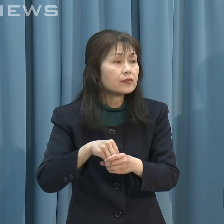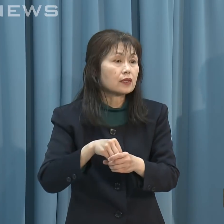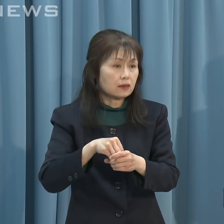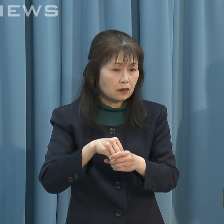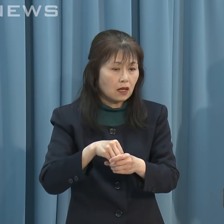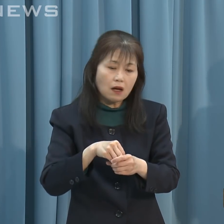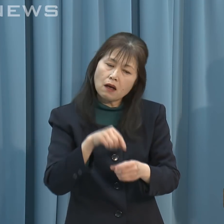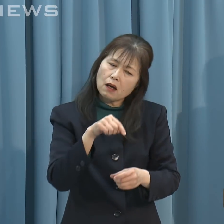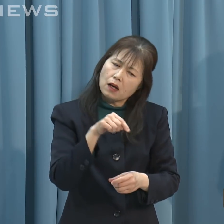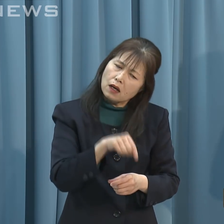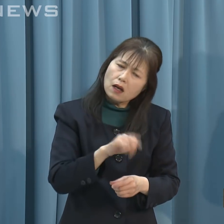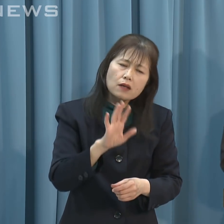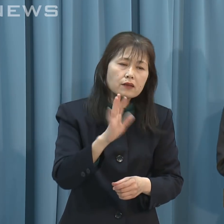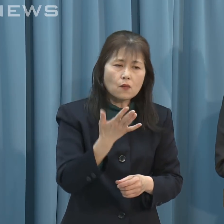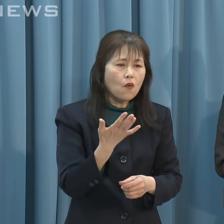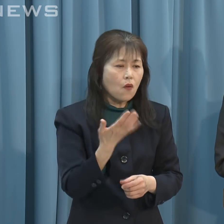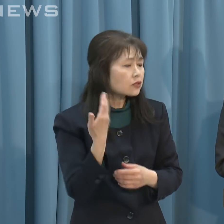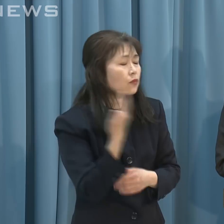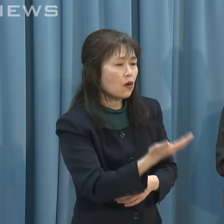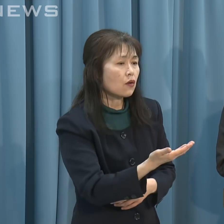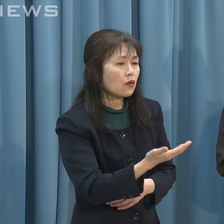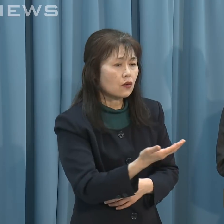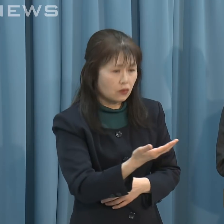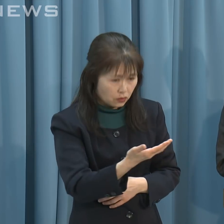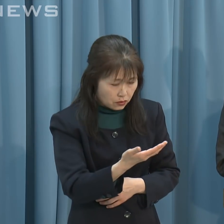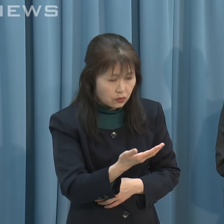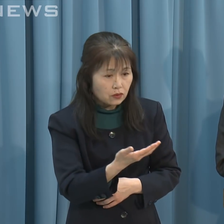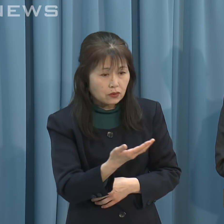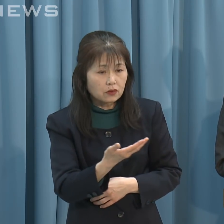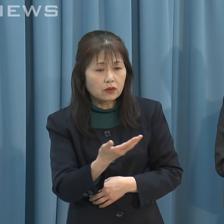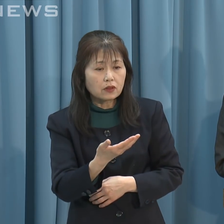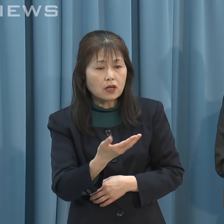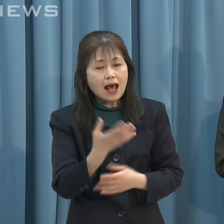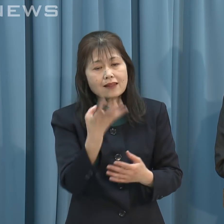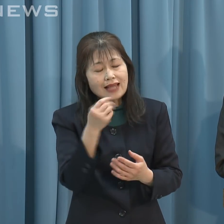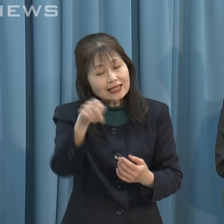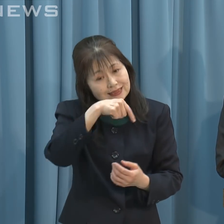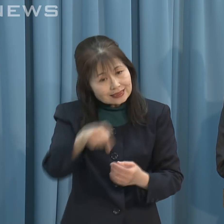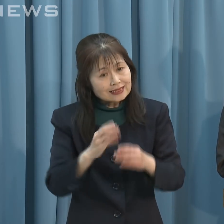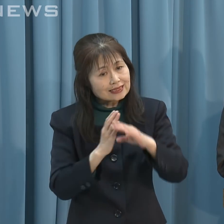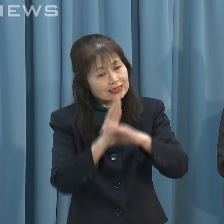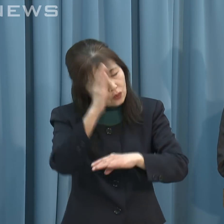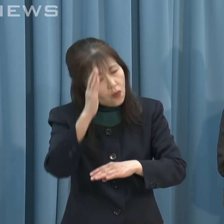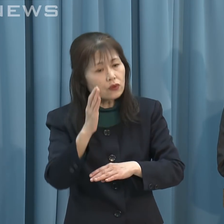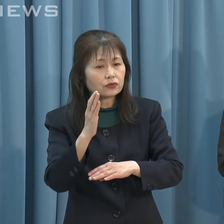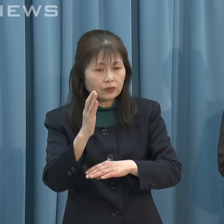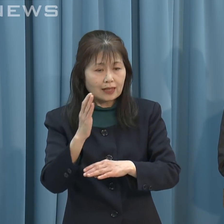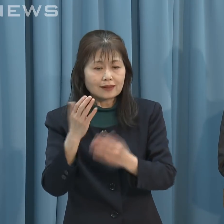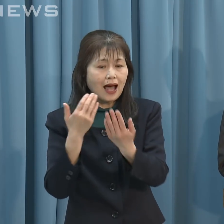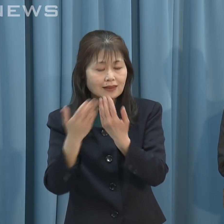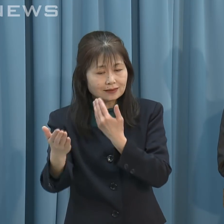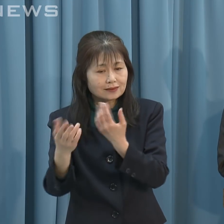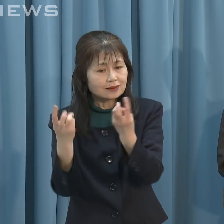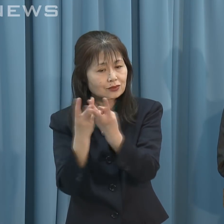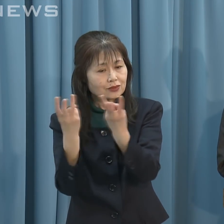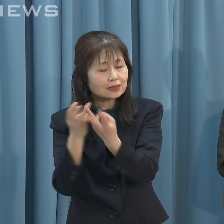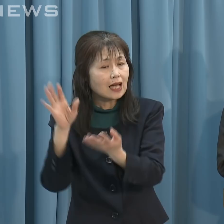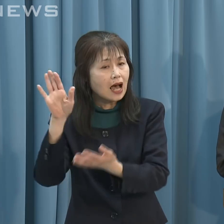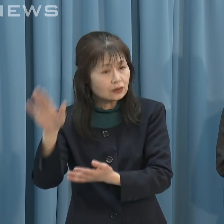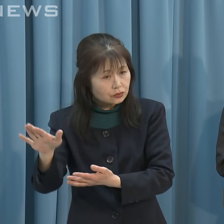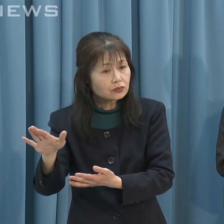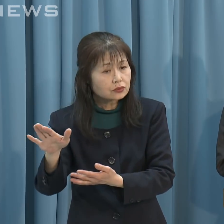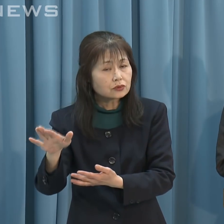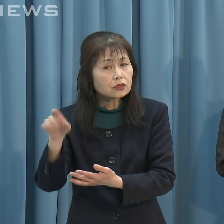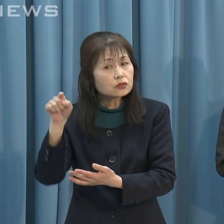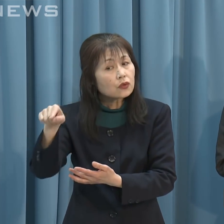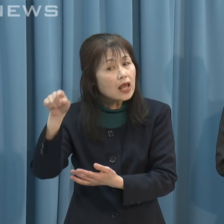現だと多分迷うと思うんですよ。なんで感染拡大警戒地域だと何人以上のイベントとかって確かあったと思うんですけれども、それに準じるっていう理